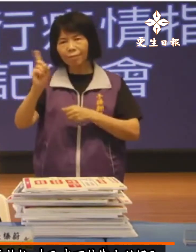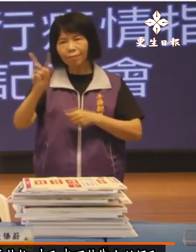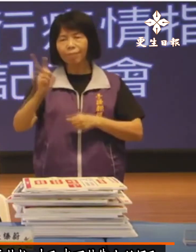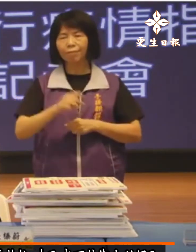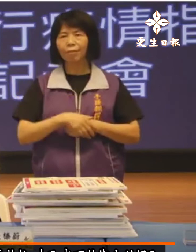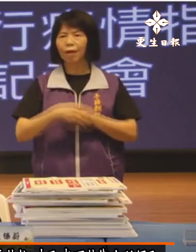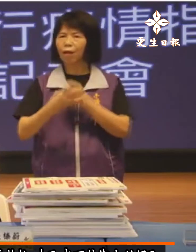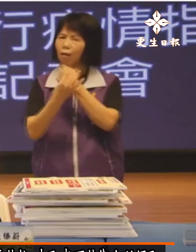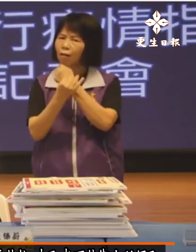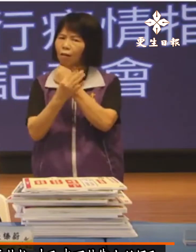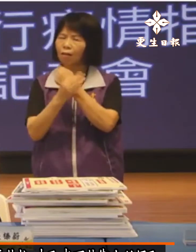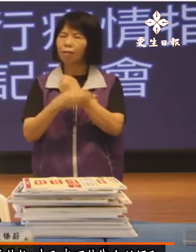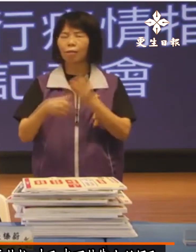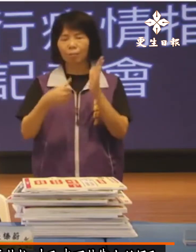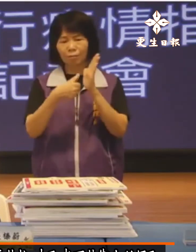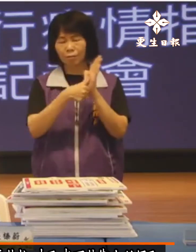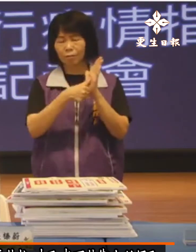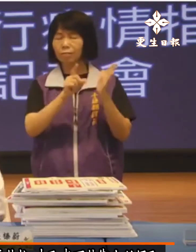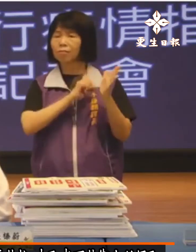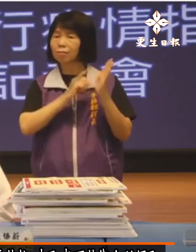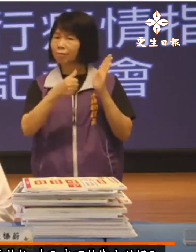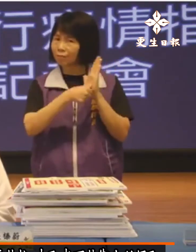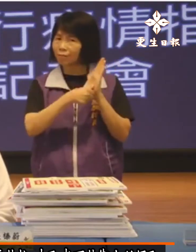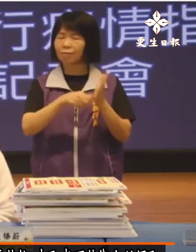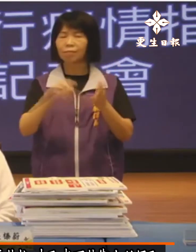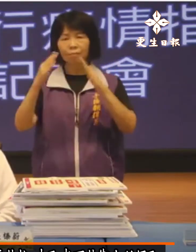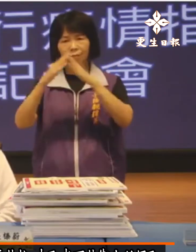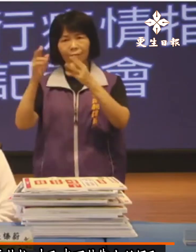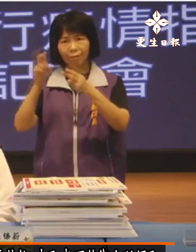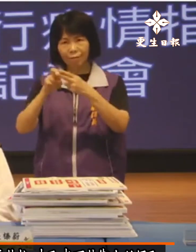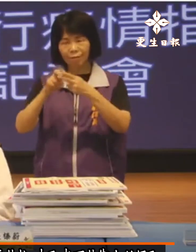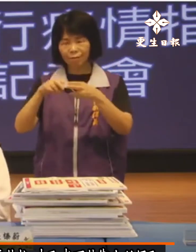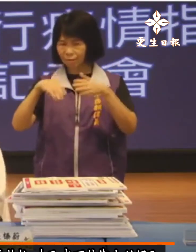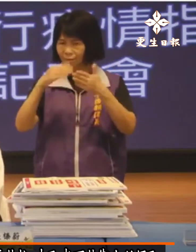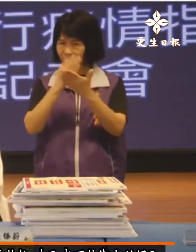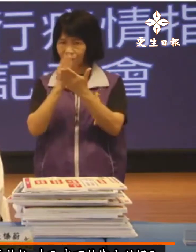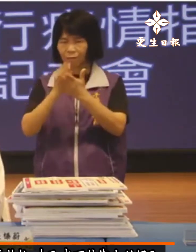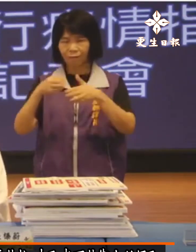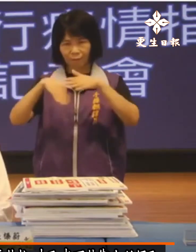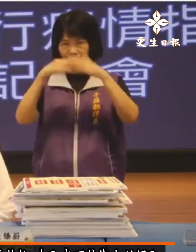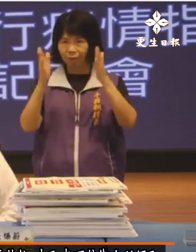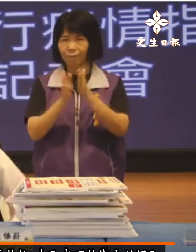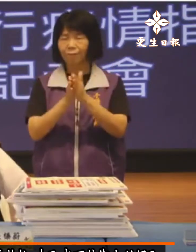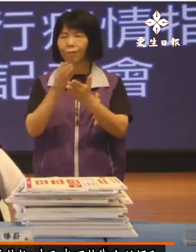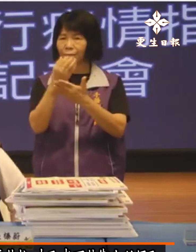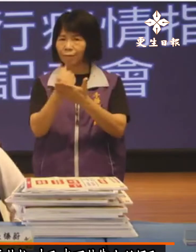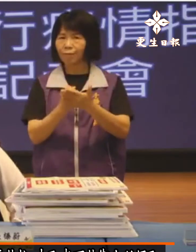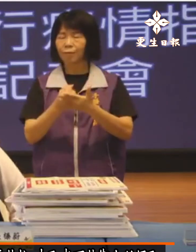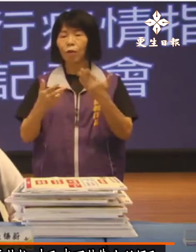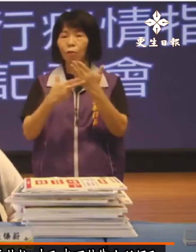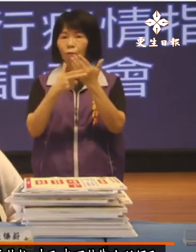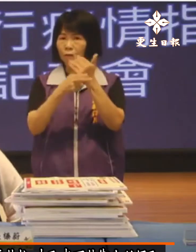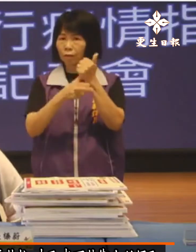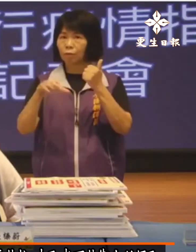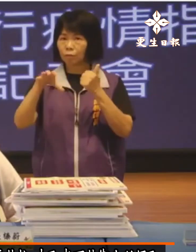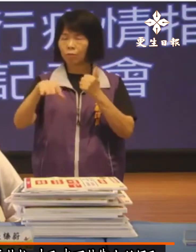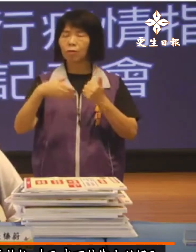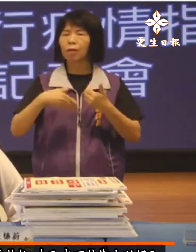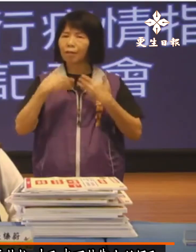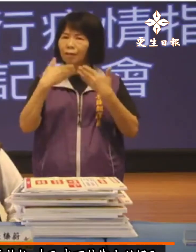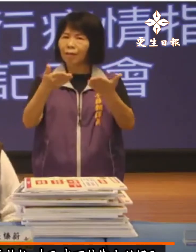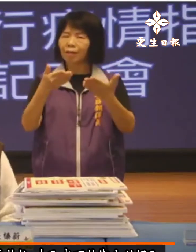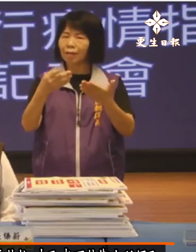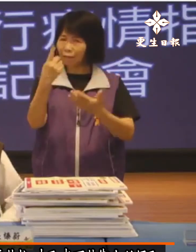年几班，哪个学校姓名地址，这个位请这个卫生所就可以先给您这个一剂快筛试